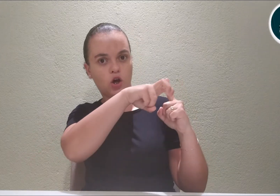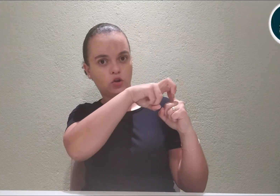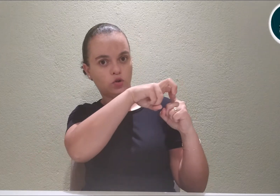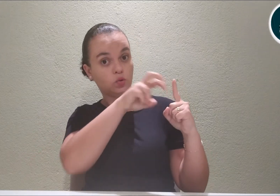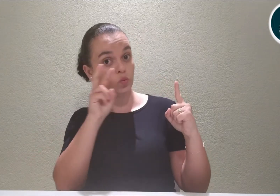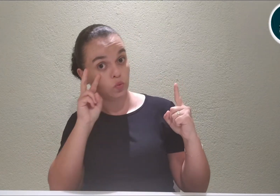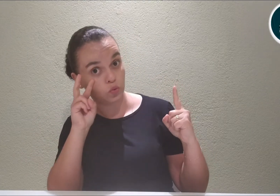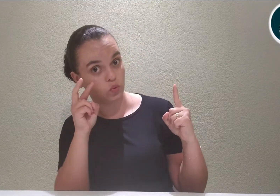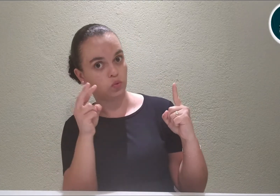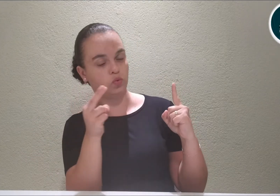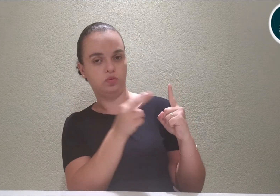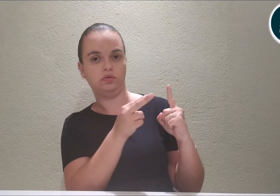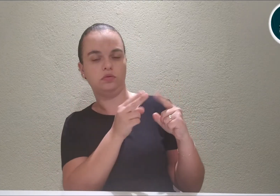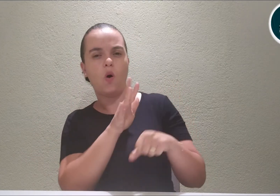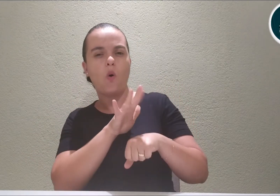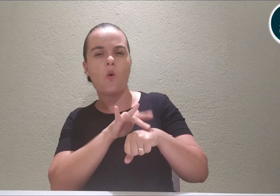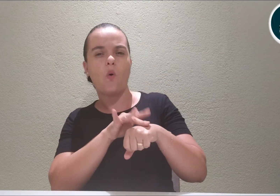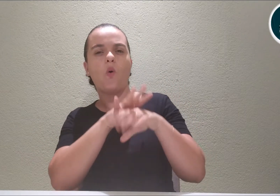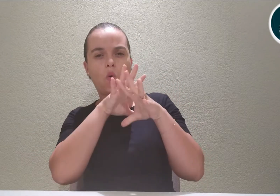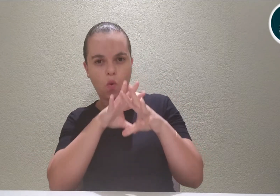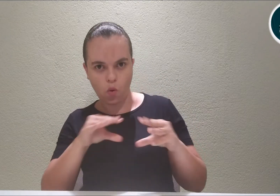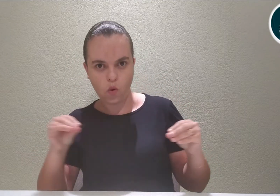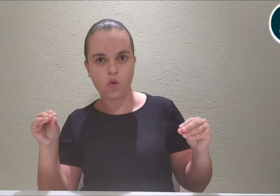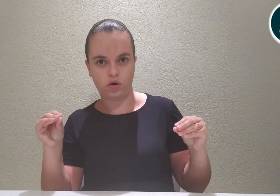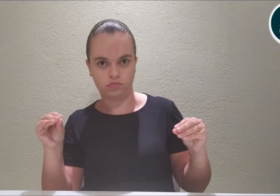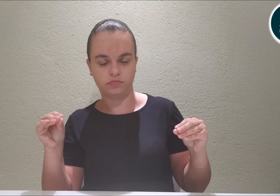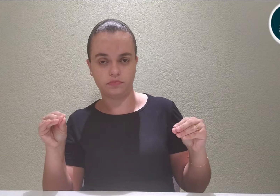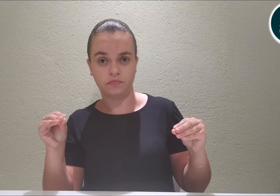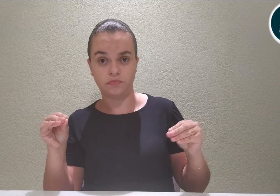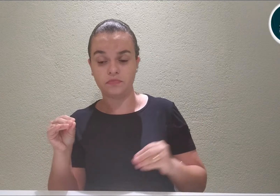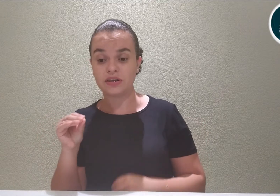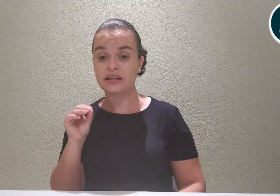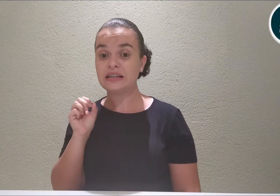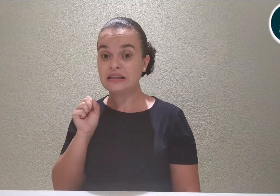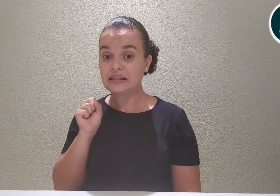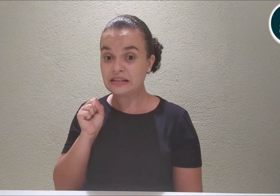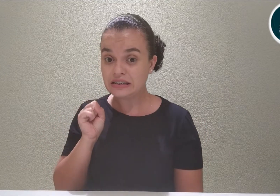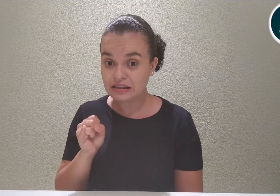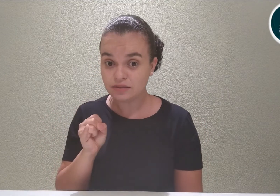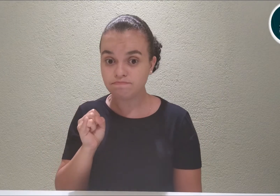precisaria olhar para a cobra de bronze, para que fosse curado.